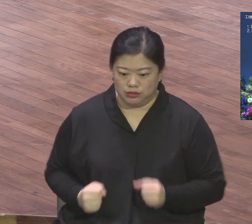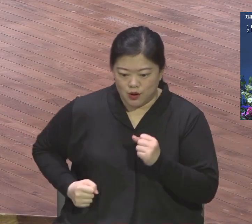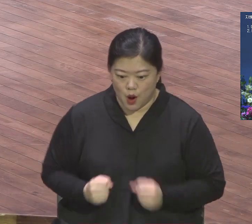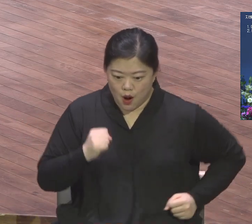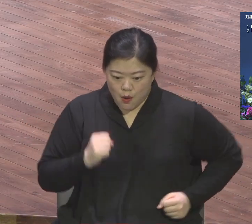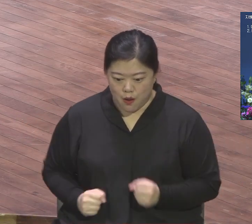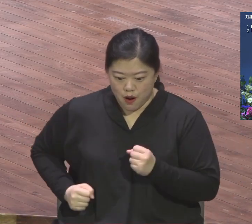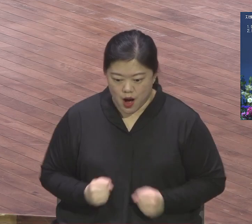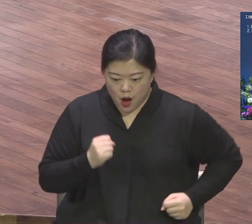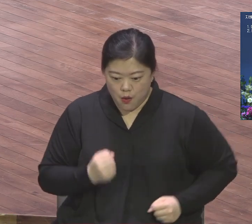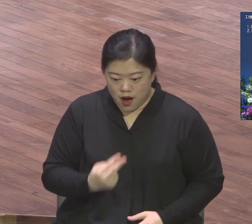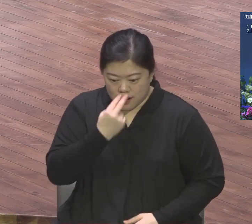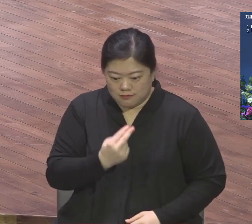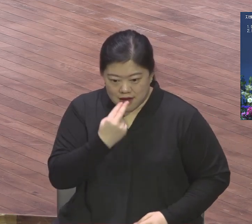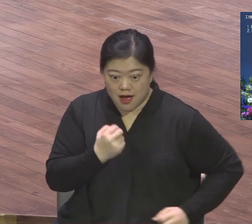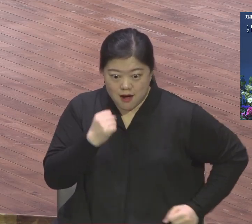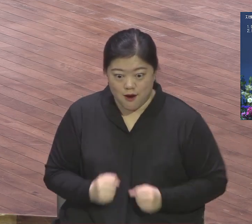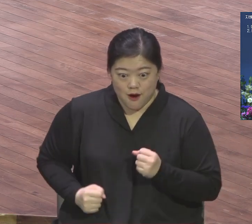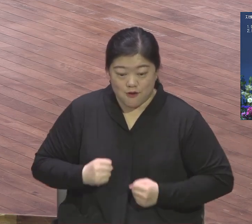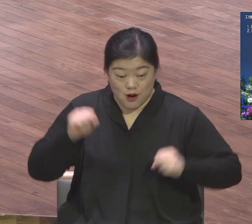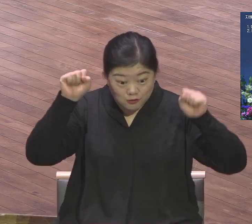전달되어 건강한 삶을 살지요.